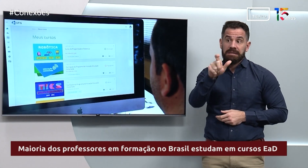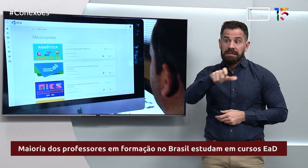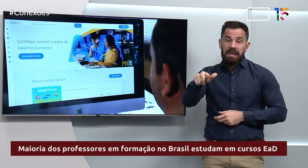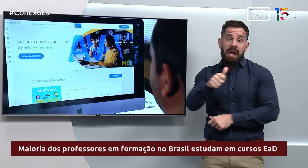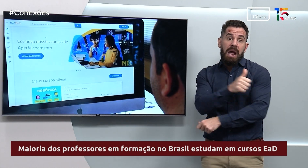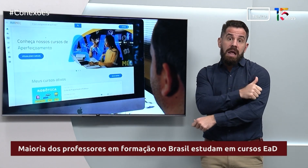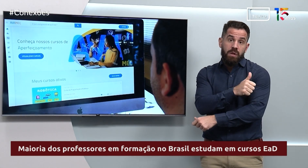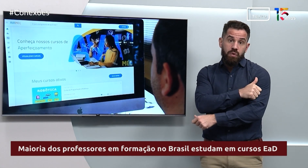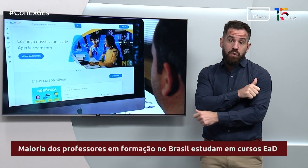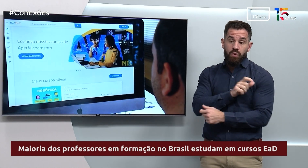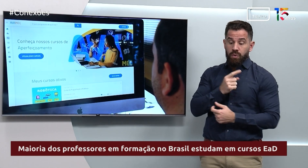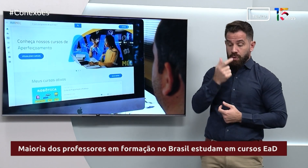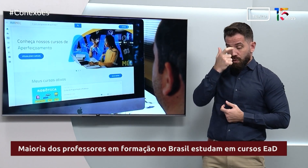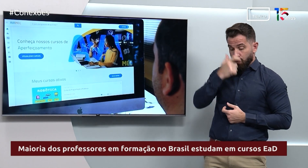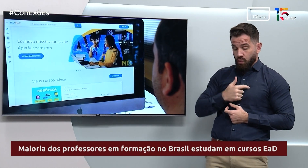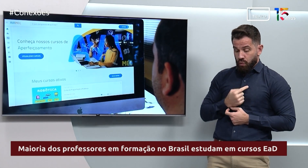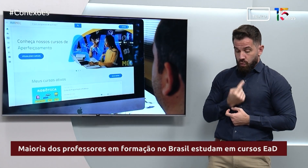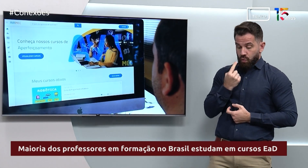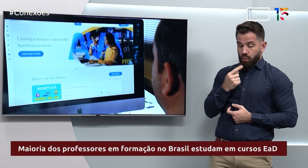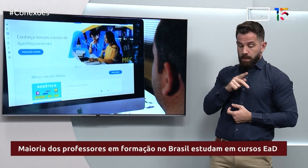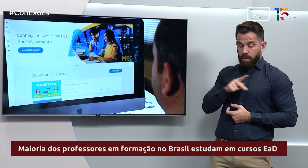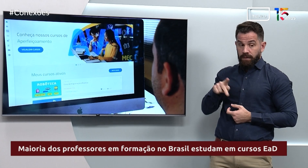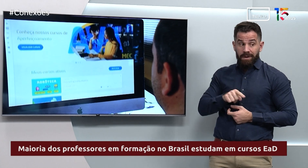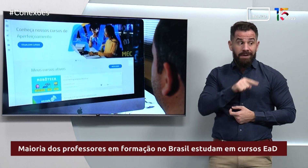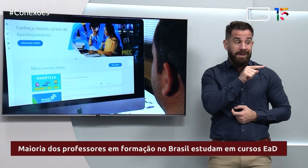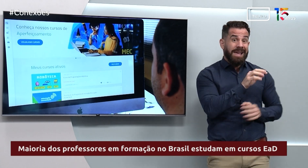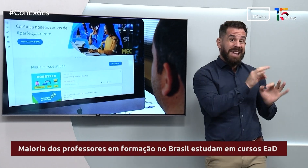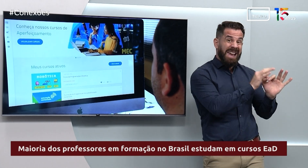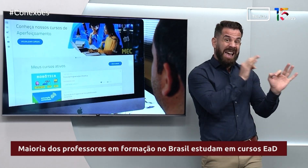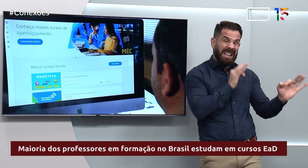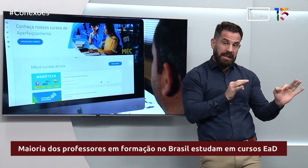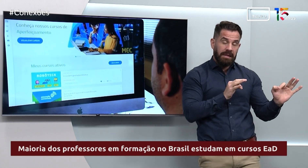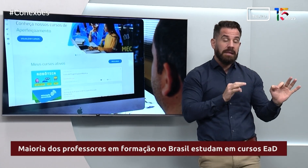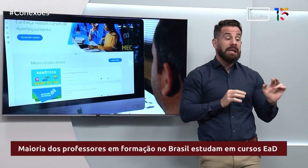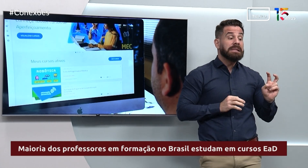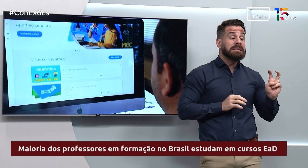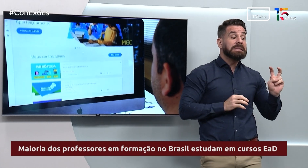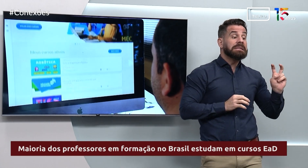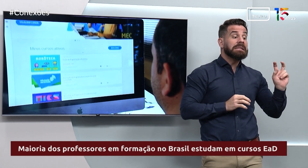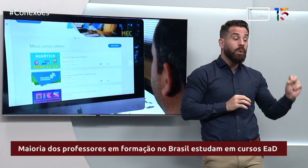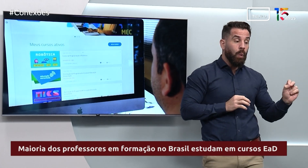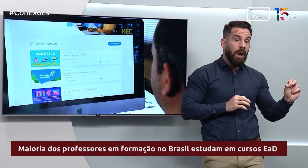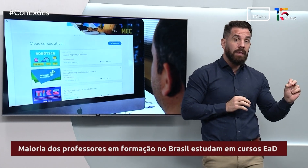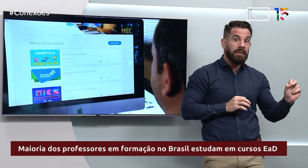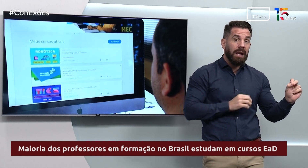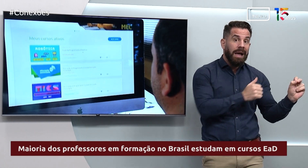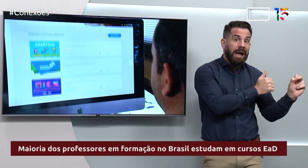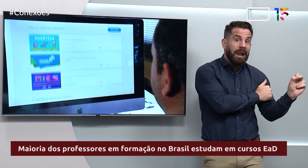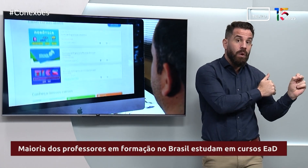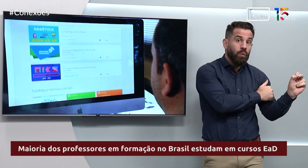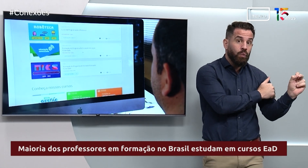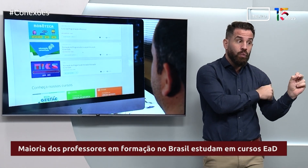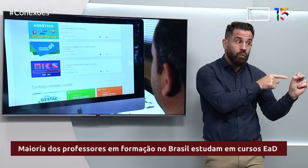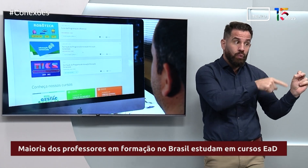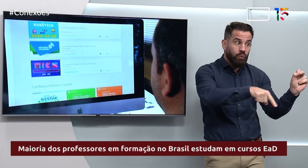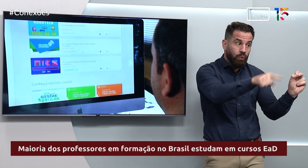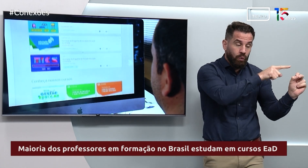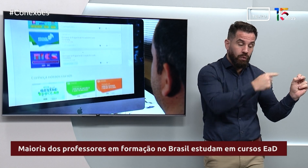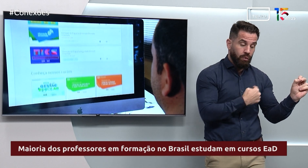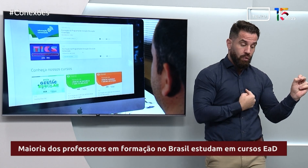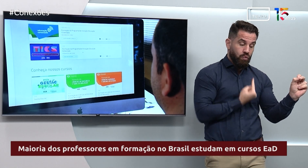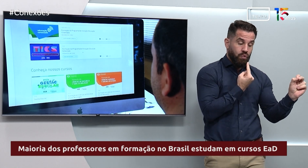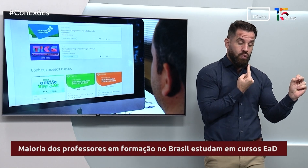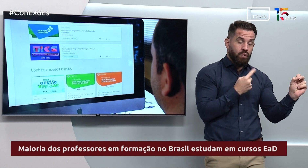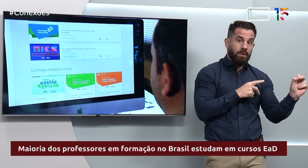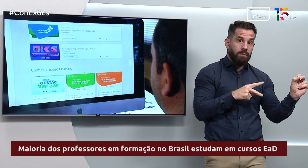na EAD você vai ter aí mais ou menos em torno de 50 alunos por professor.